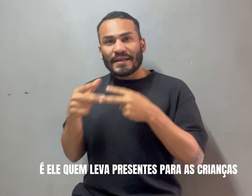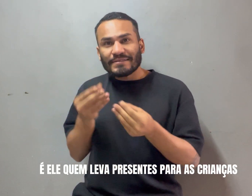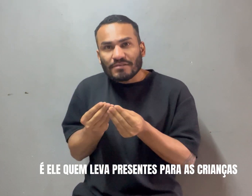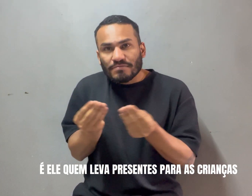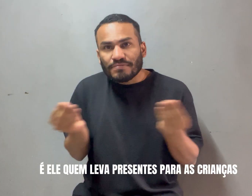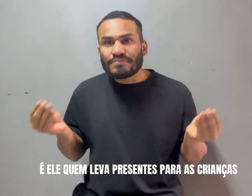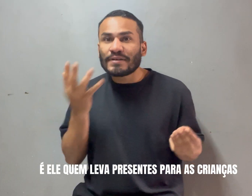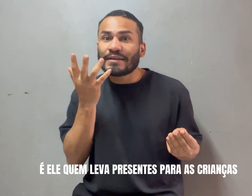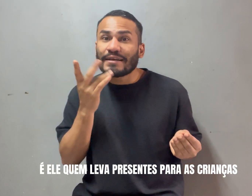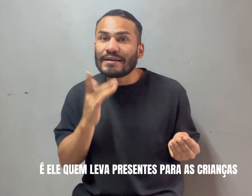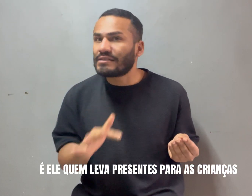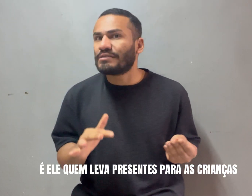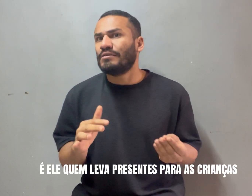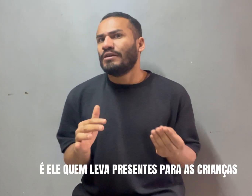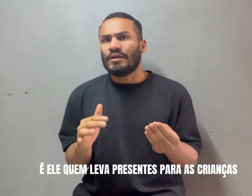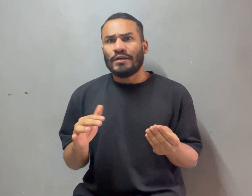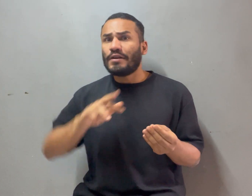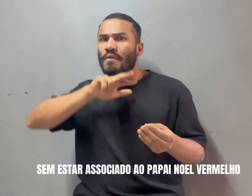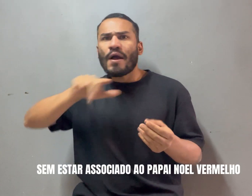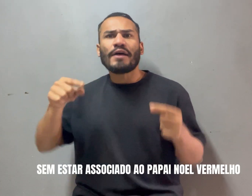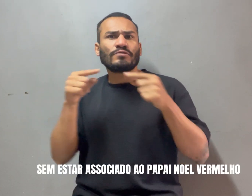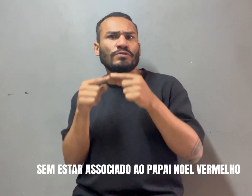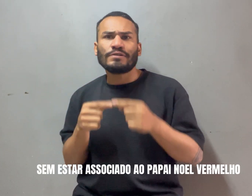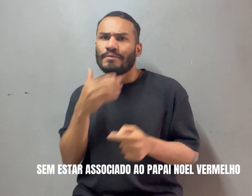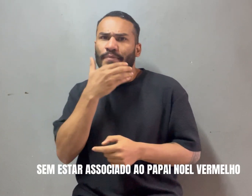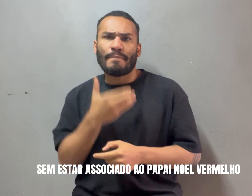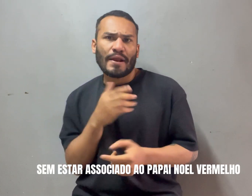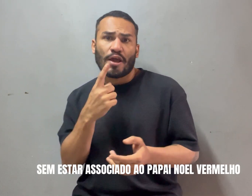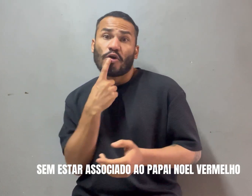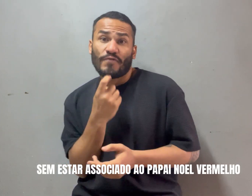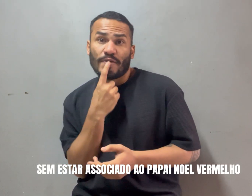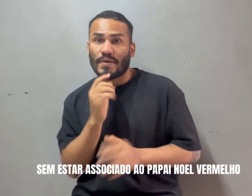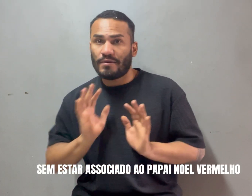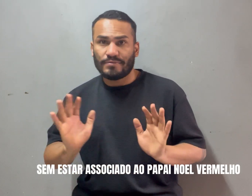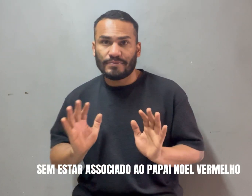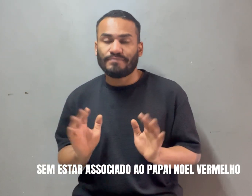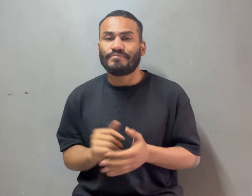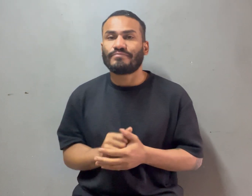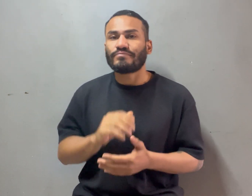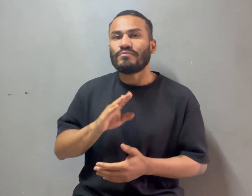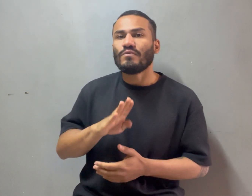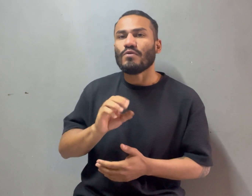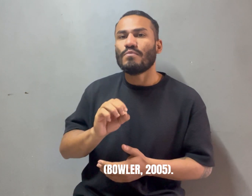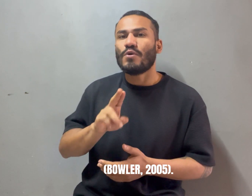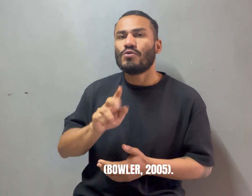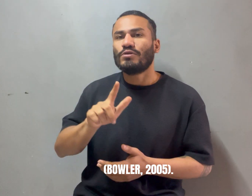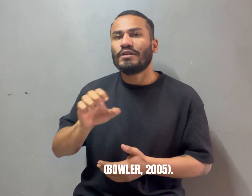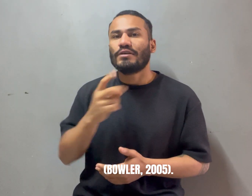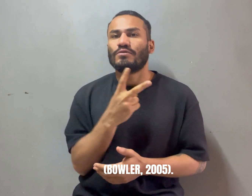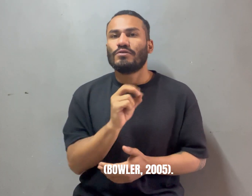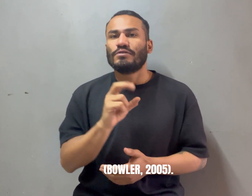quem leva presentes para as crianças sem estar associado ao Papai Noel Vermelho. Bowler